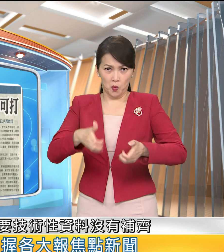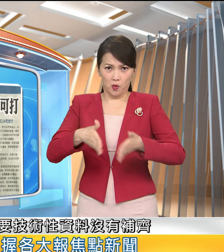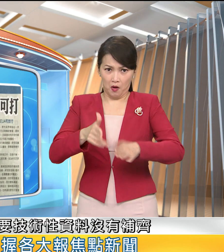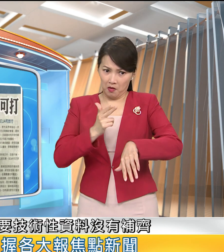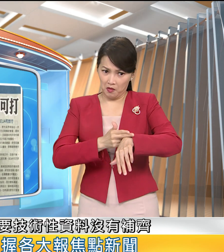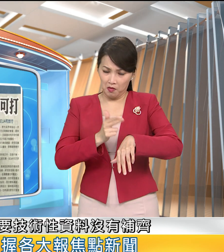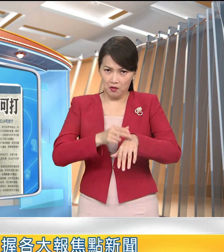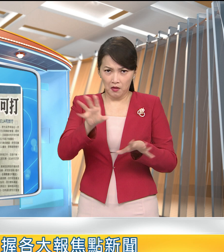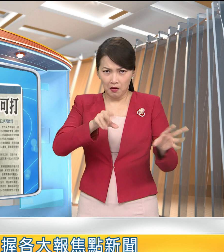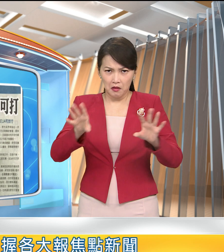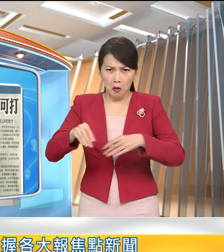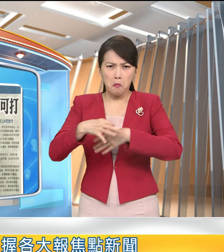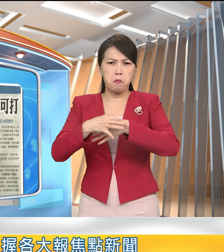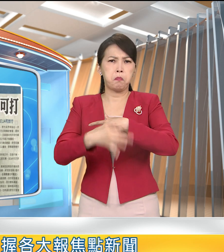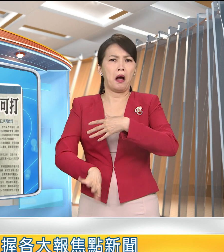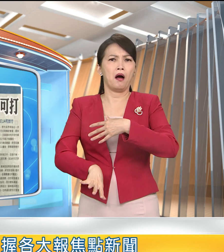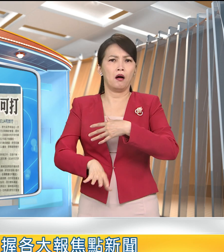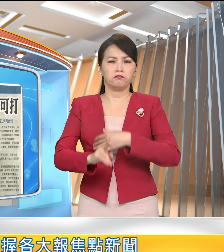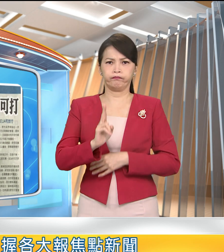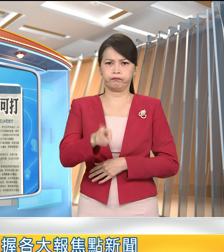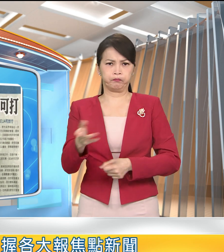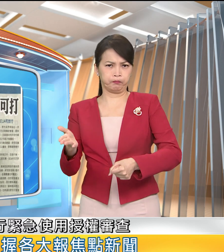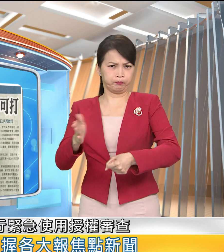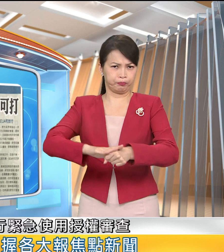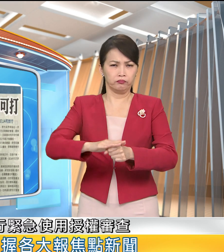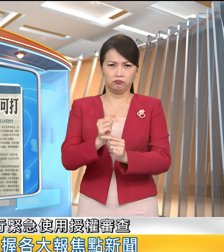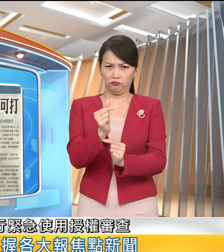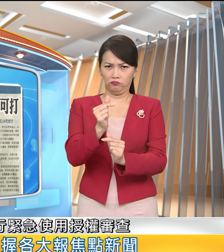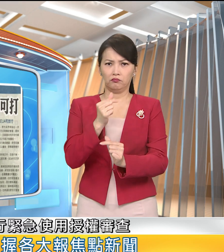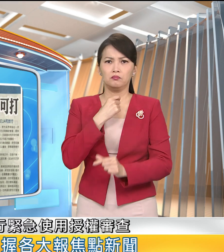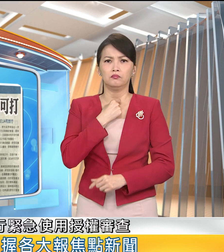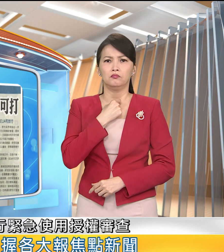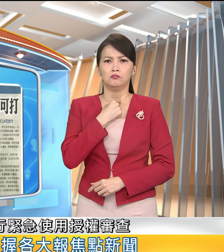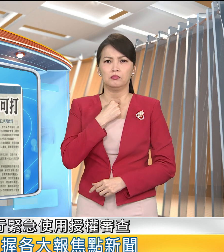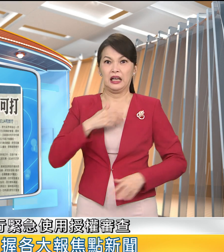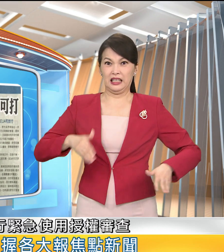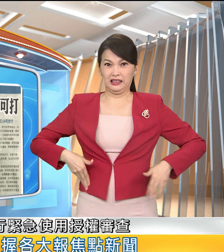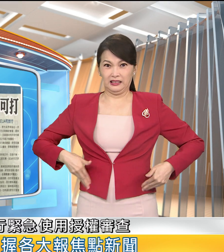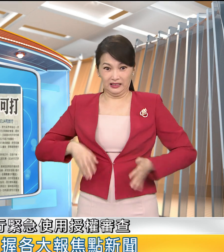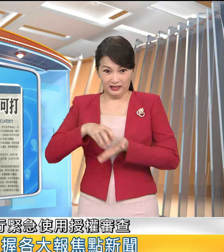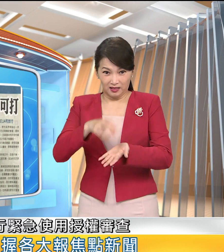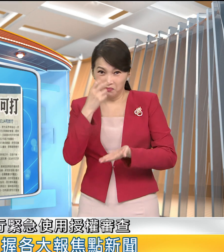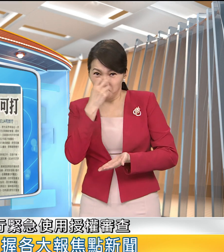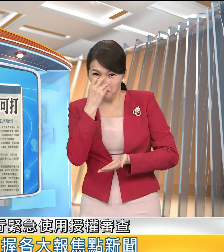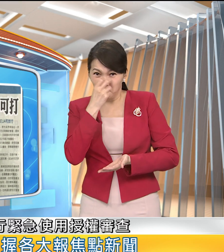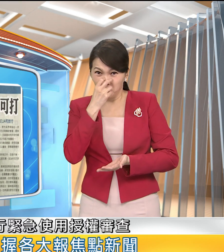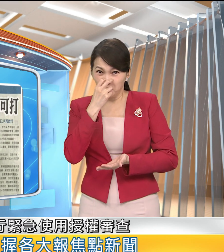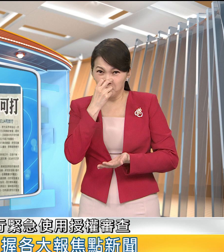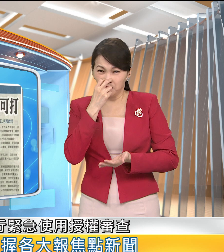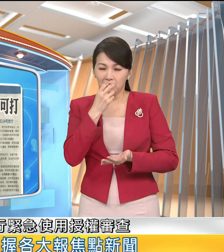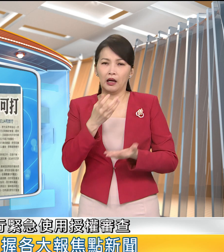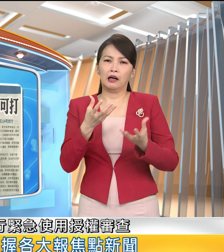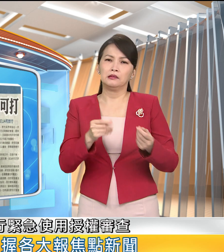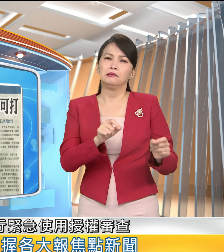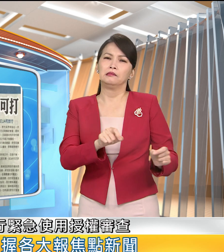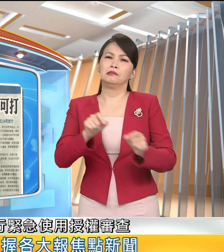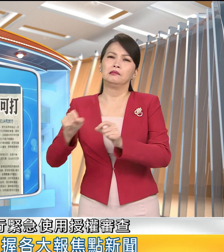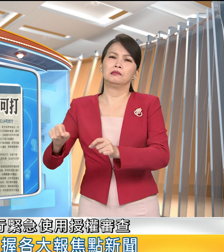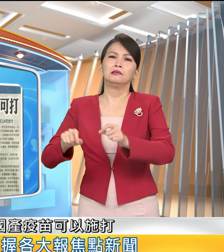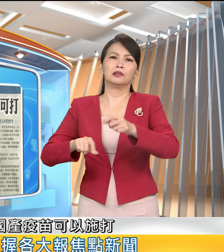齐，已经要求补件，7月底才会进行紧急使用授权审查，